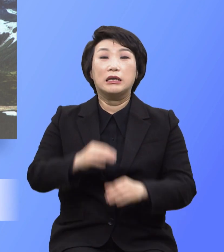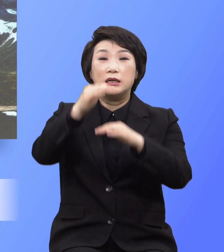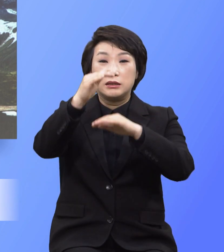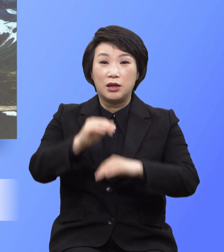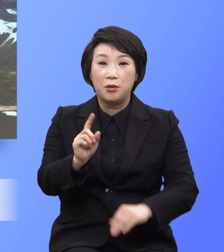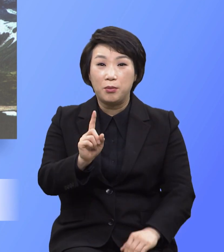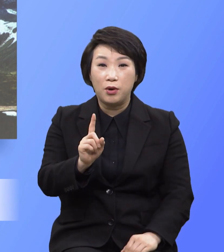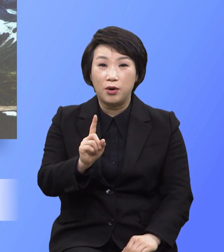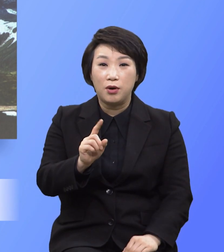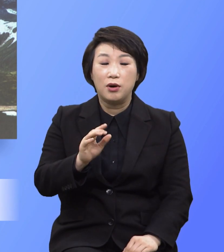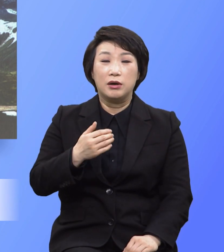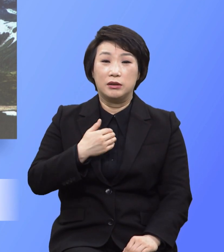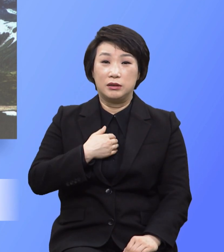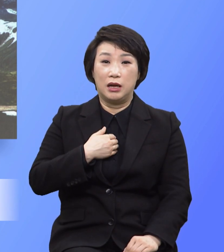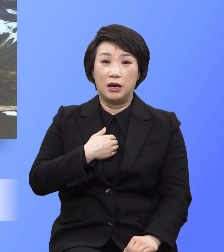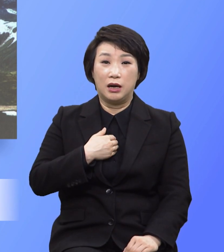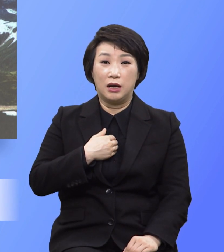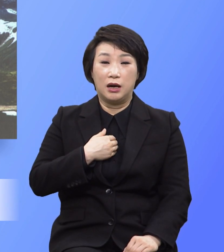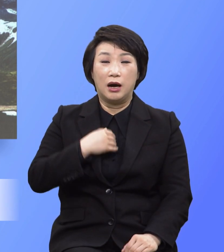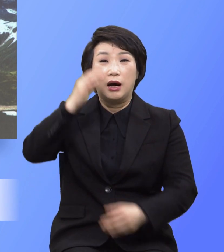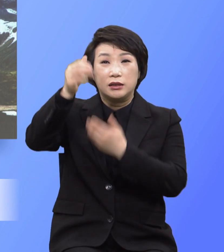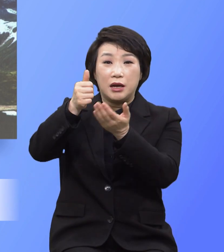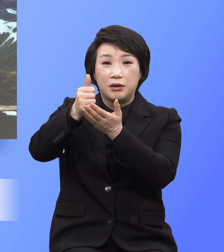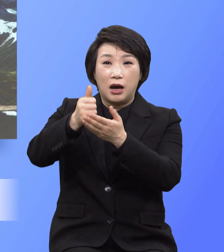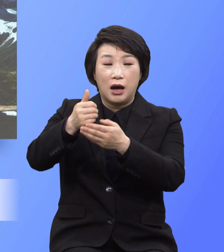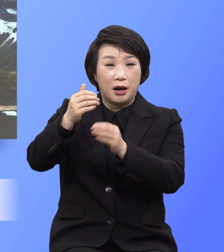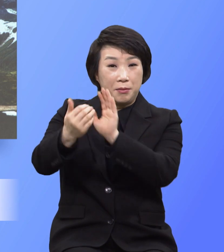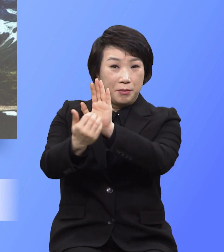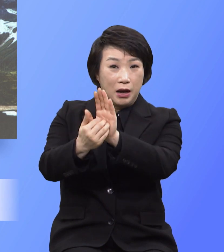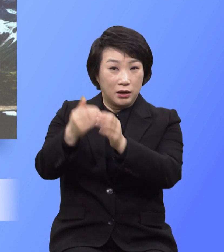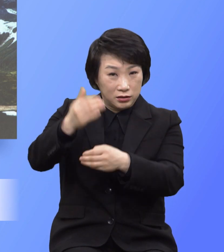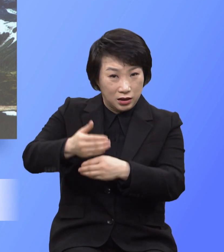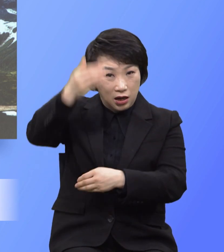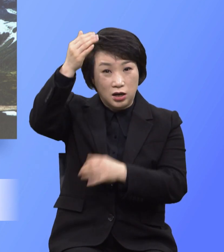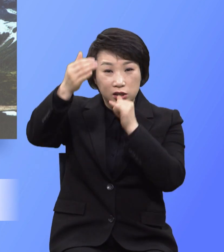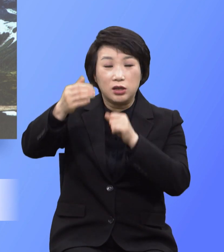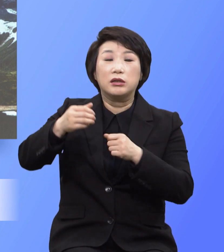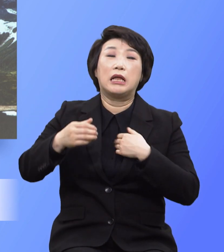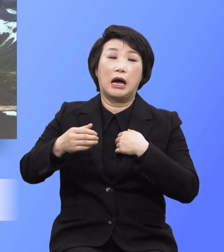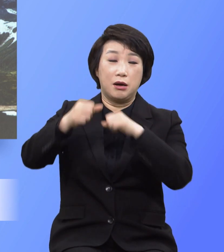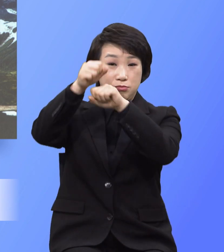말은 네가 하나님과 막힌 담을 헐어라.